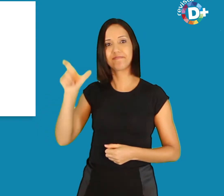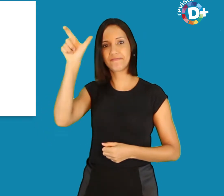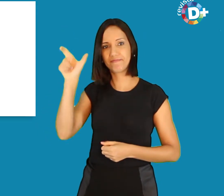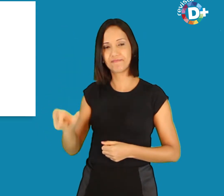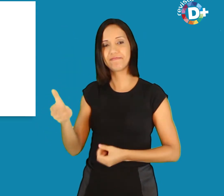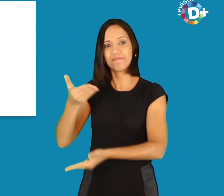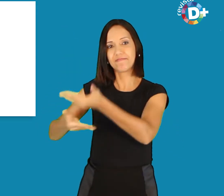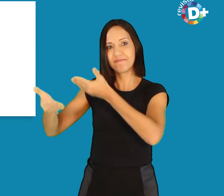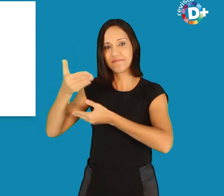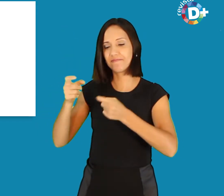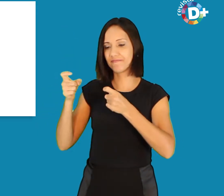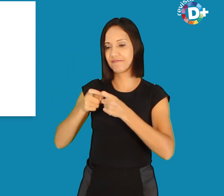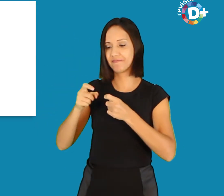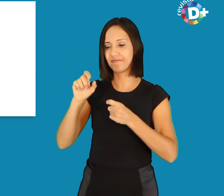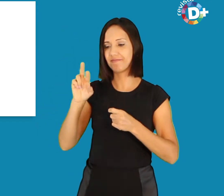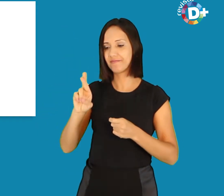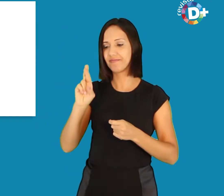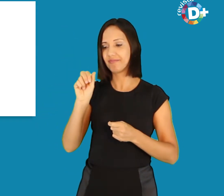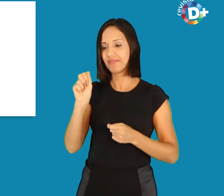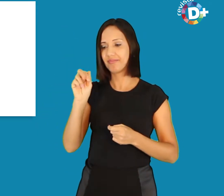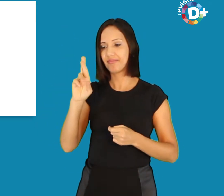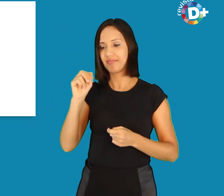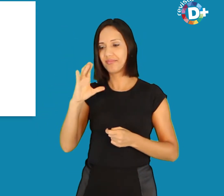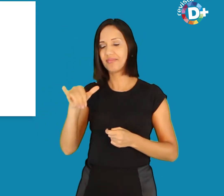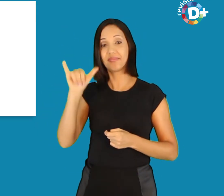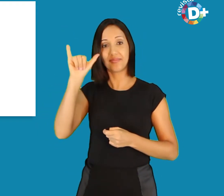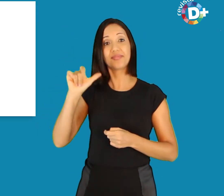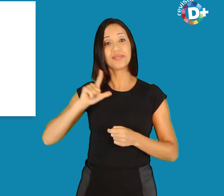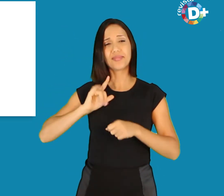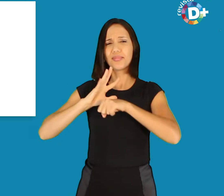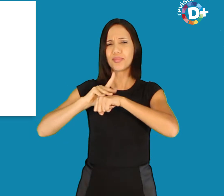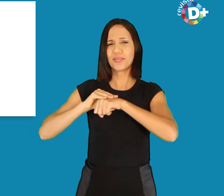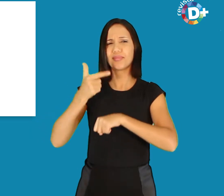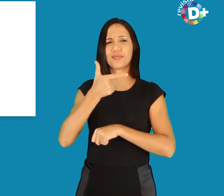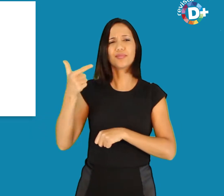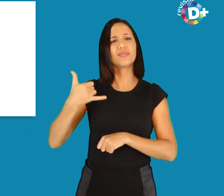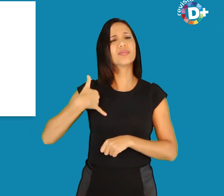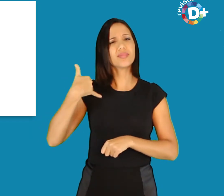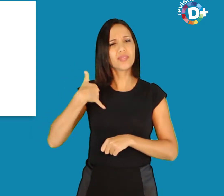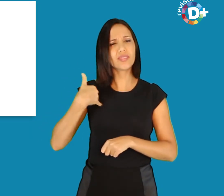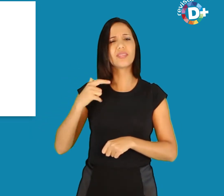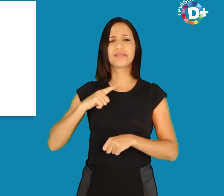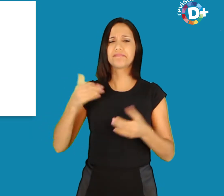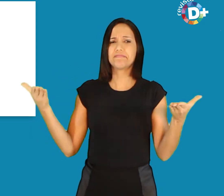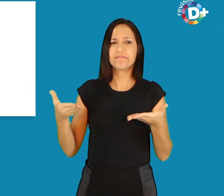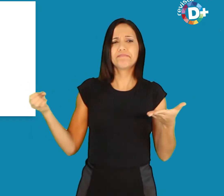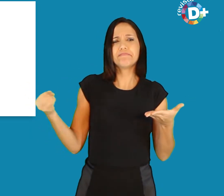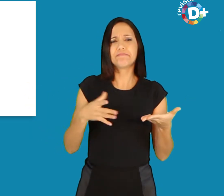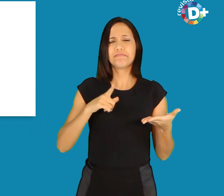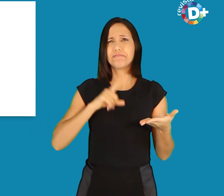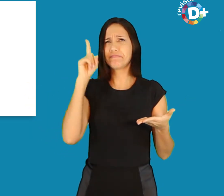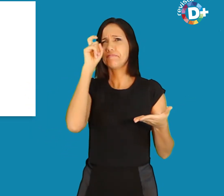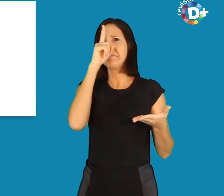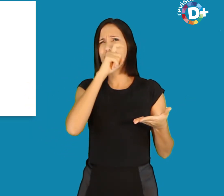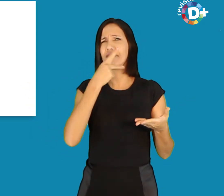50 anos tanta que ela nunca se entregou o primeiro médico que nos atendeu quando recebeu o diagnóstico